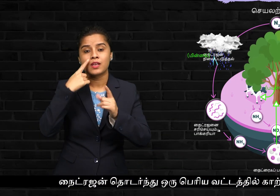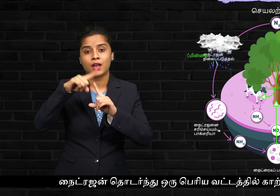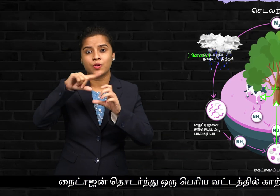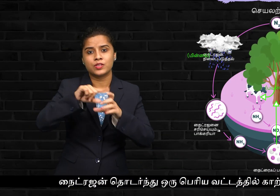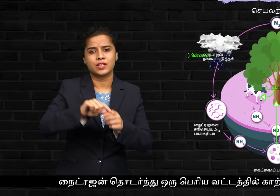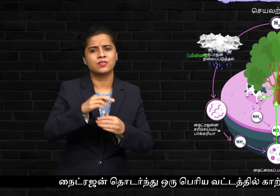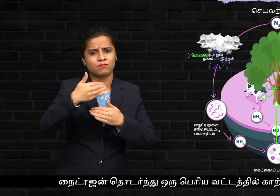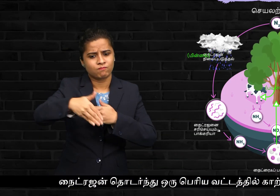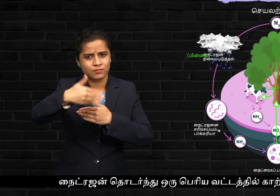வட்டத்தில் காற்றிலிருந்து